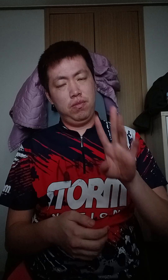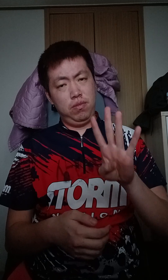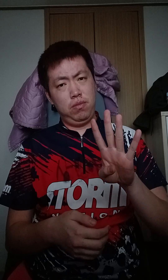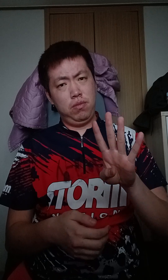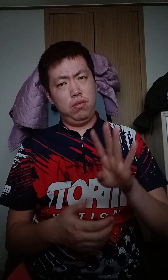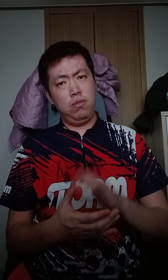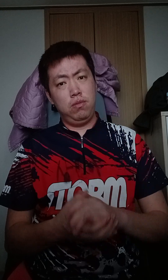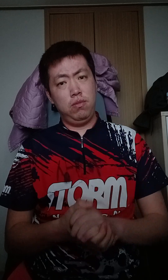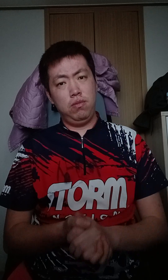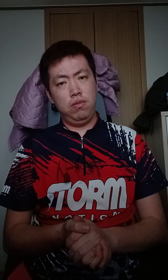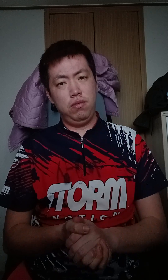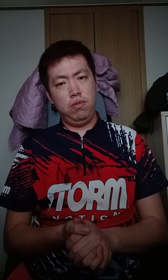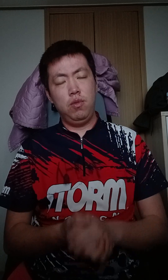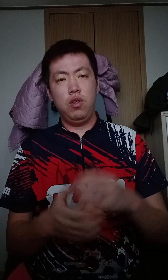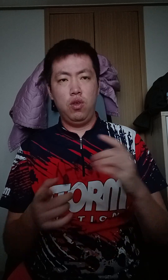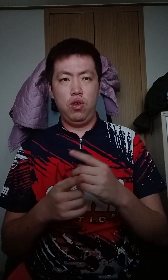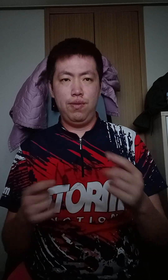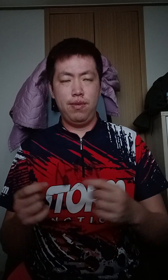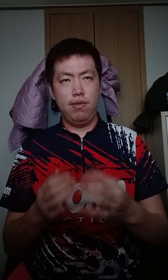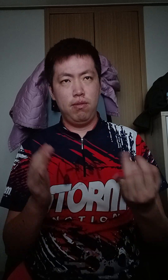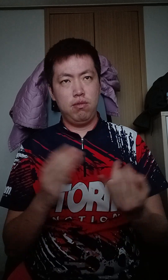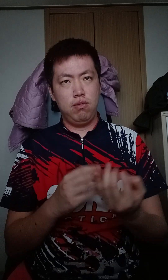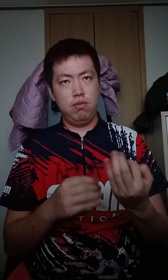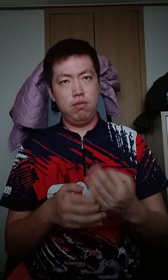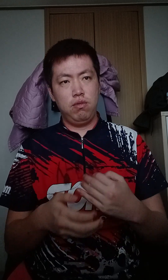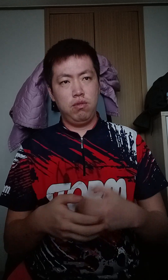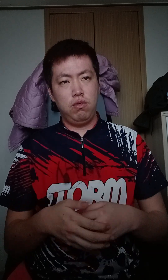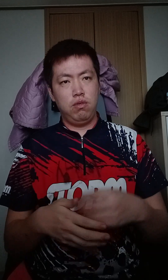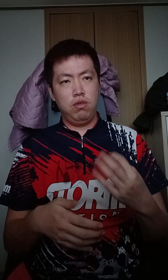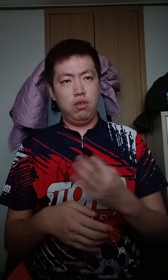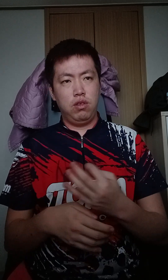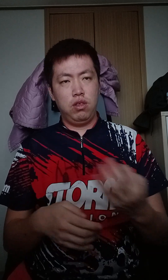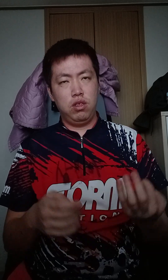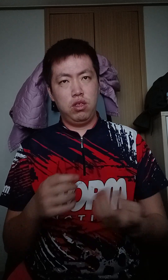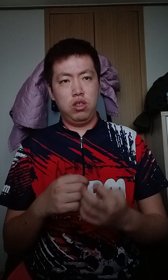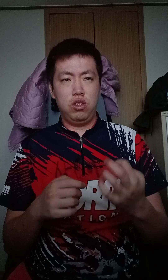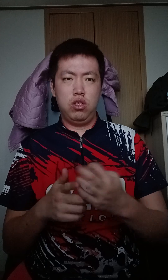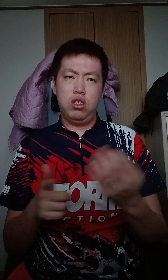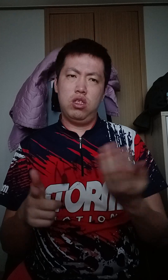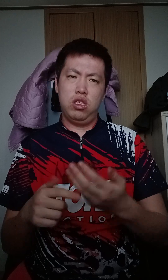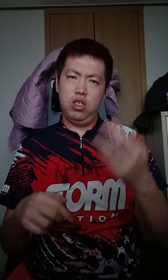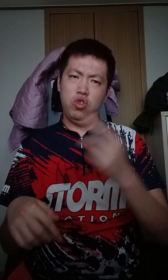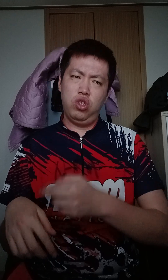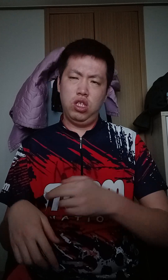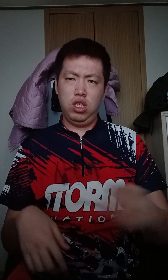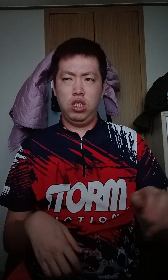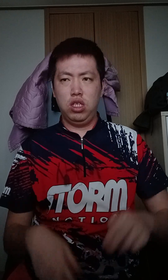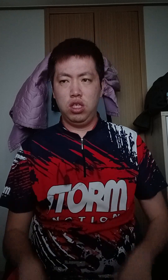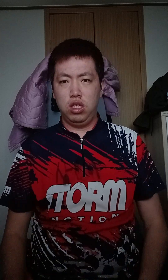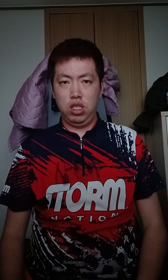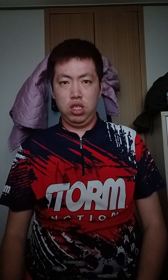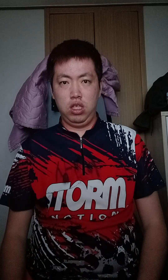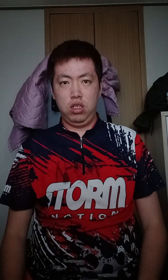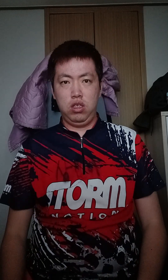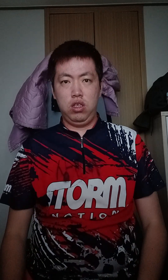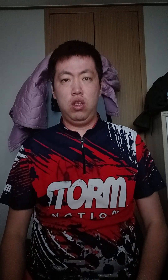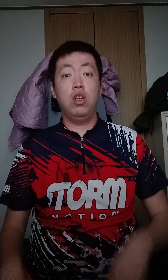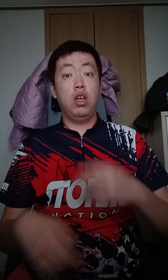4개월 정도 근무를 하면은 너무 힘들다고 다 그만둔다고 얘기를 하시더라고요.